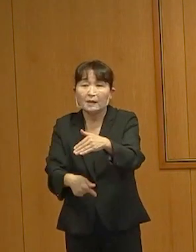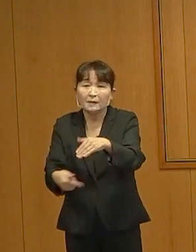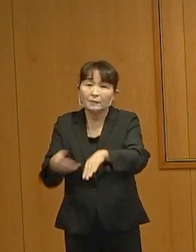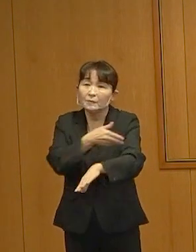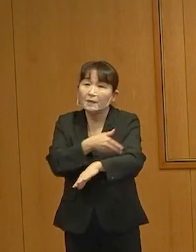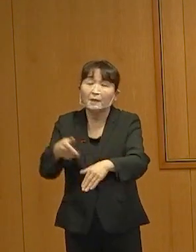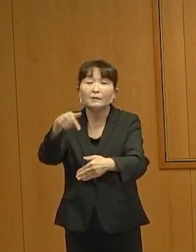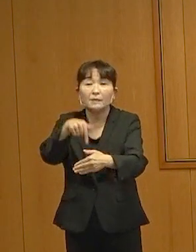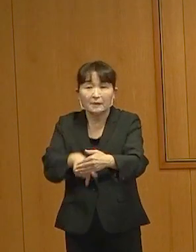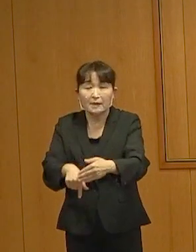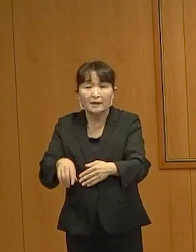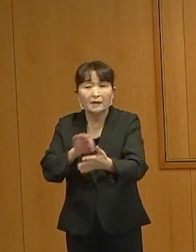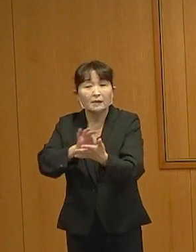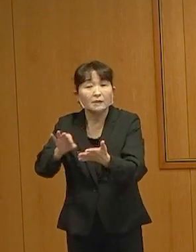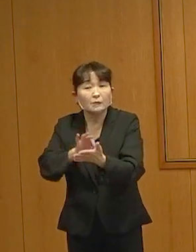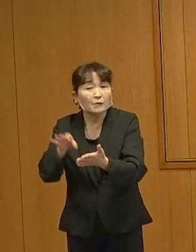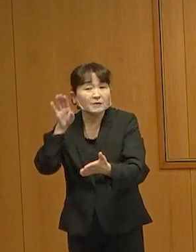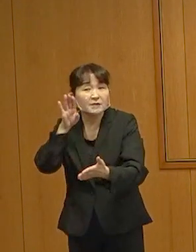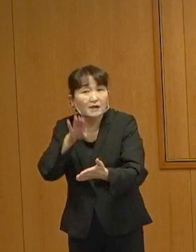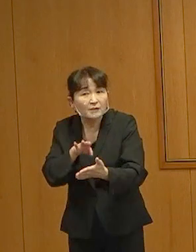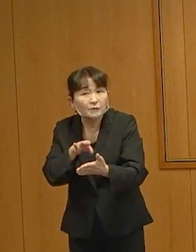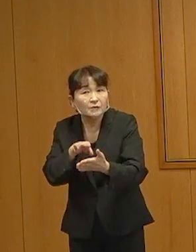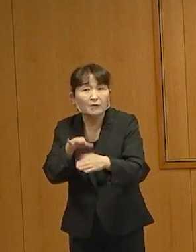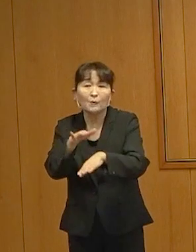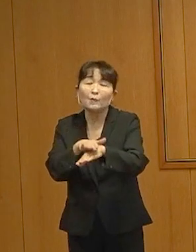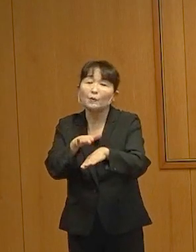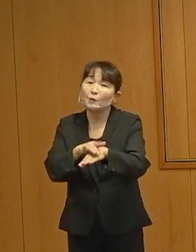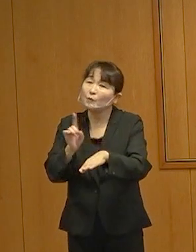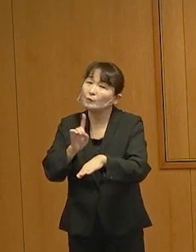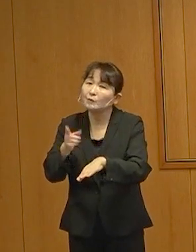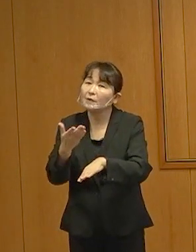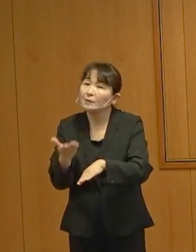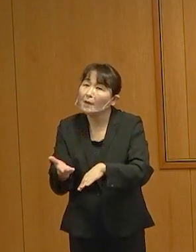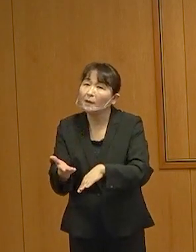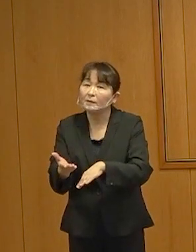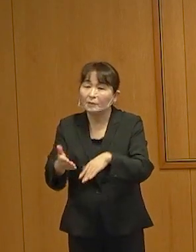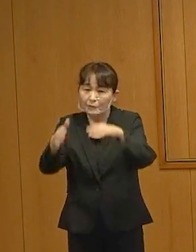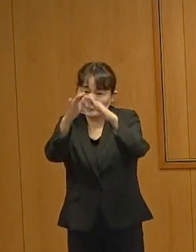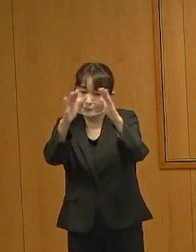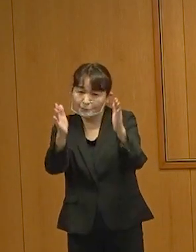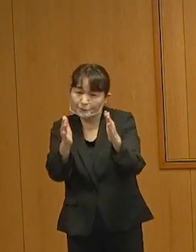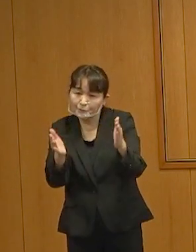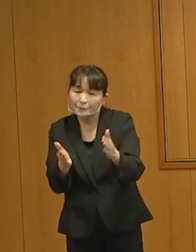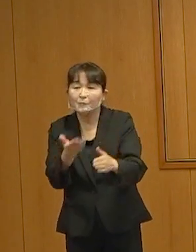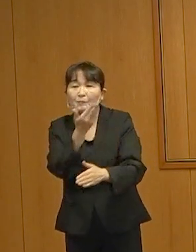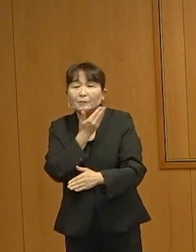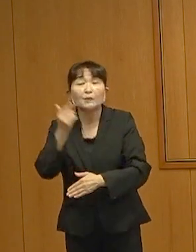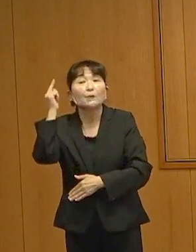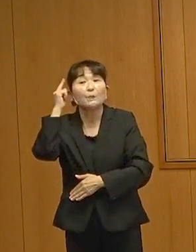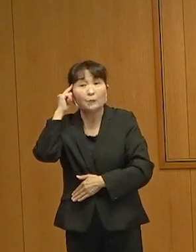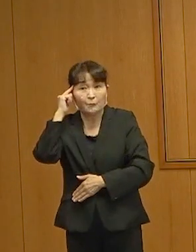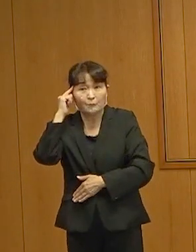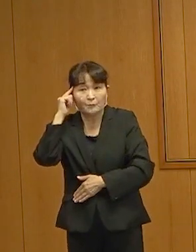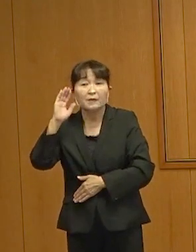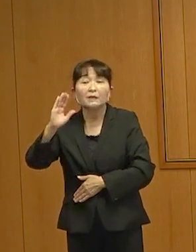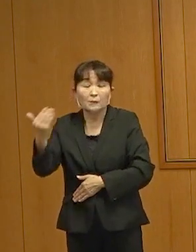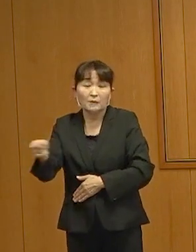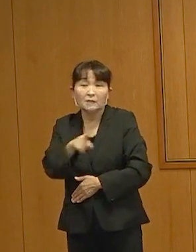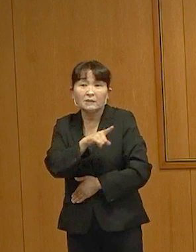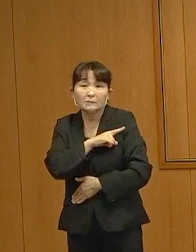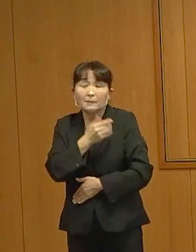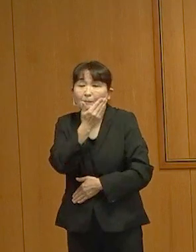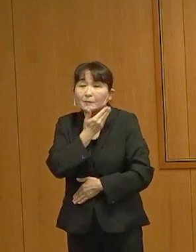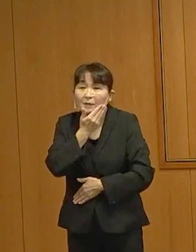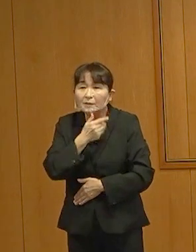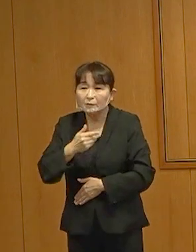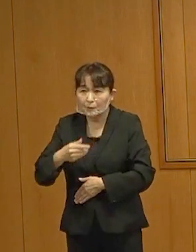に見出していくかということが必要ではないかなというふうに思っています。ただ、 一番最初に必要なのはやっぱり遊具